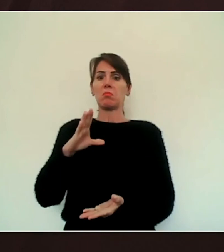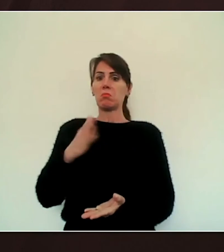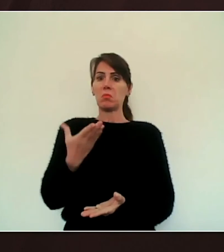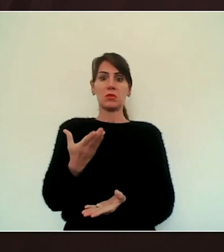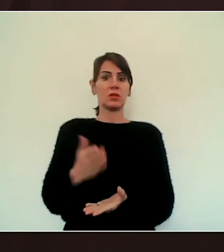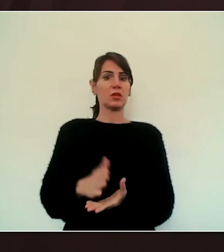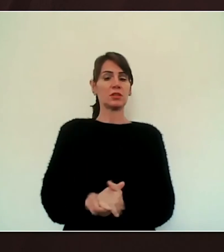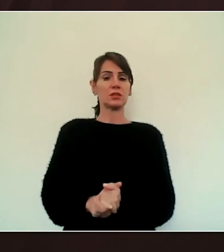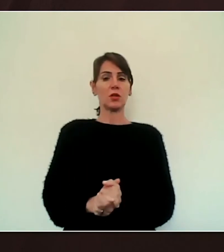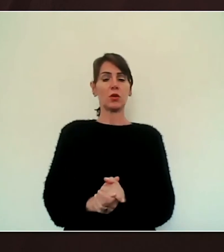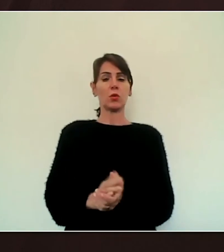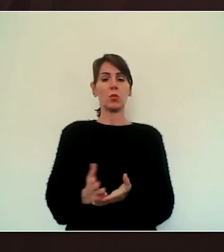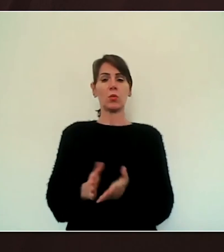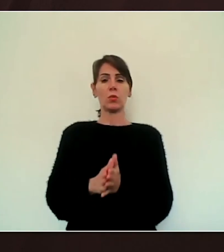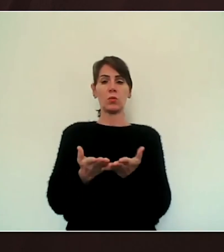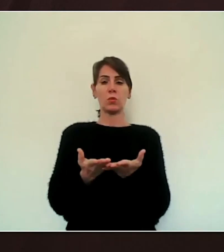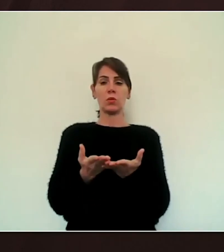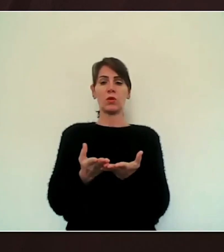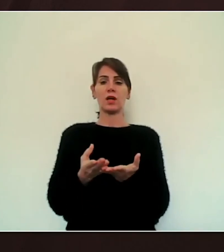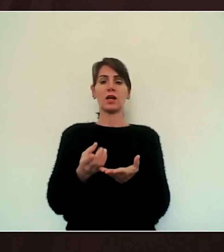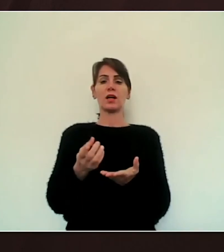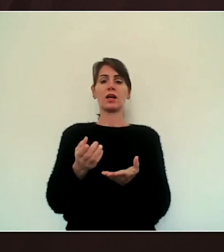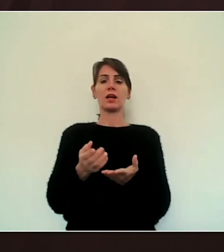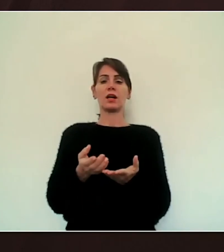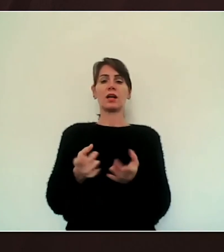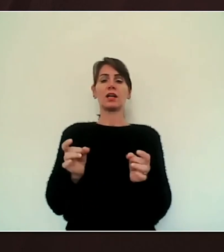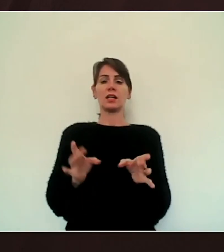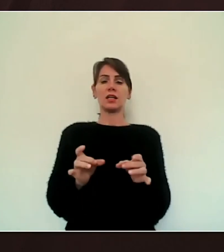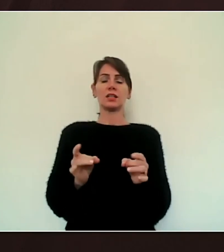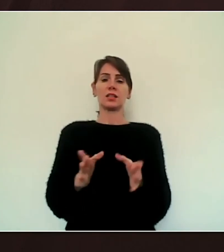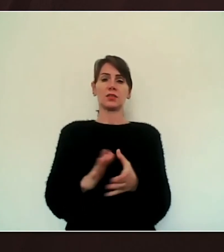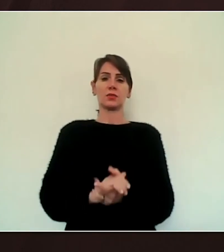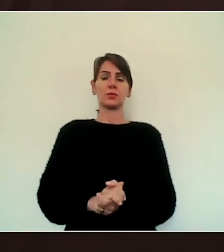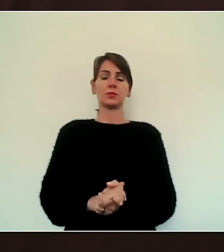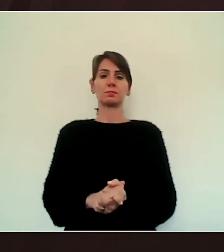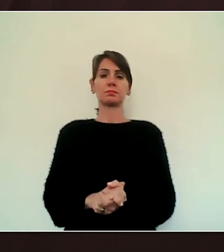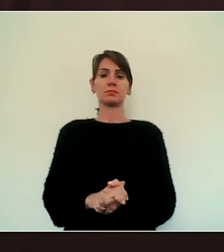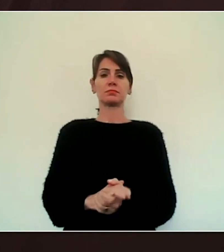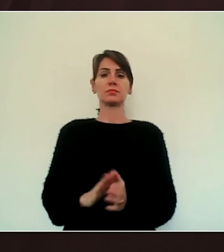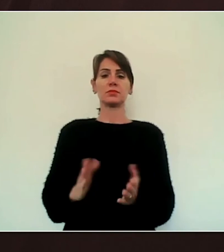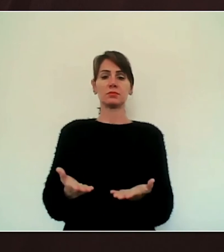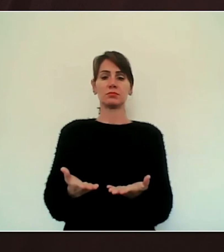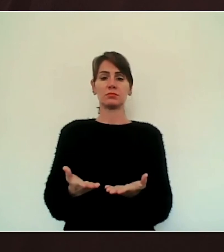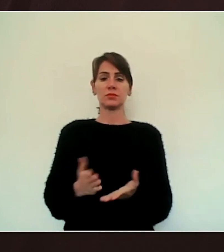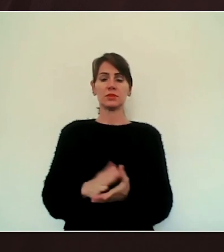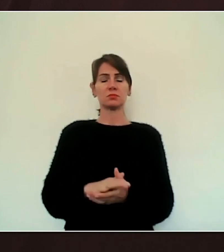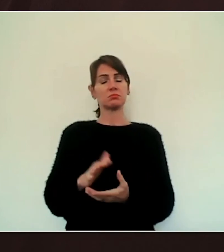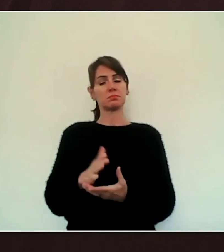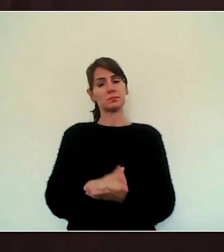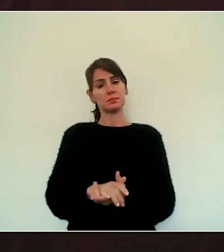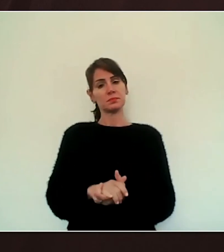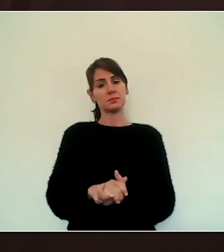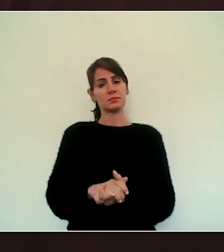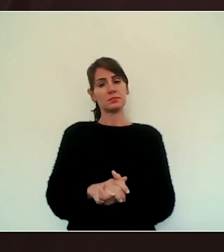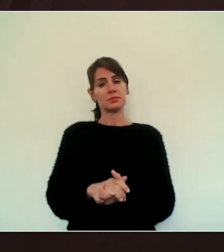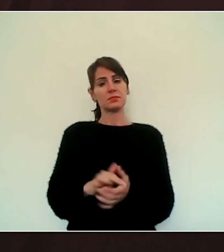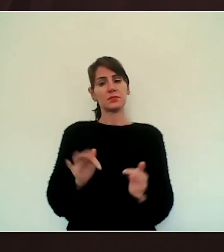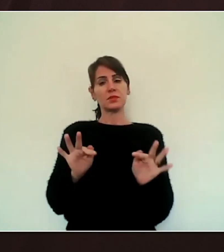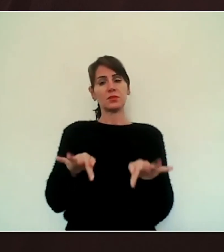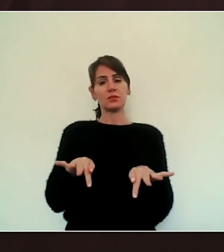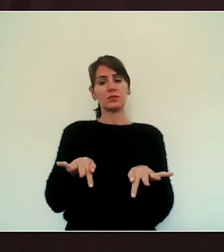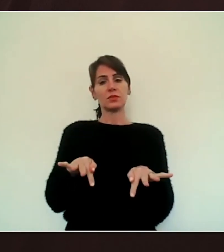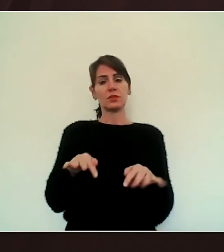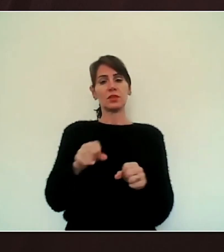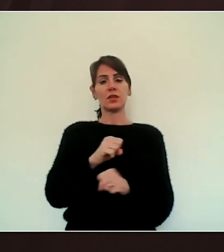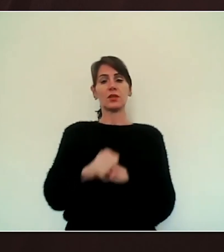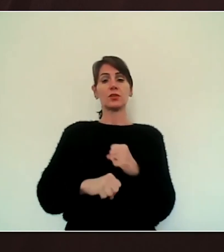distribuiu tantos livros num só dia. Então nós estamos distribuindo, em média, no final do ano, nós vamos estar distribuindo mais de